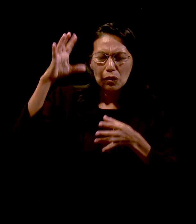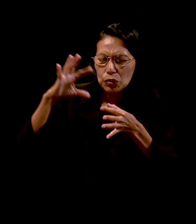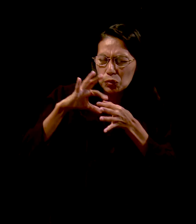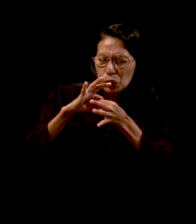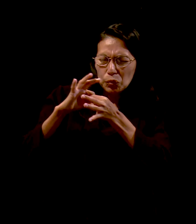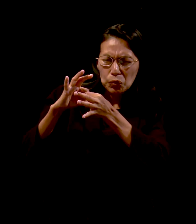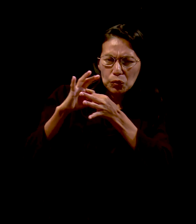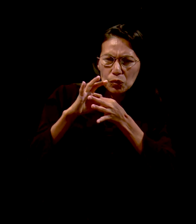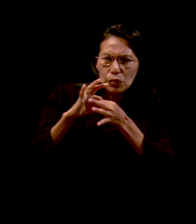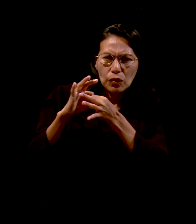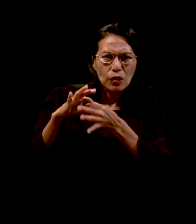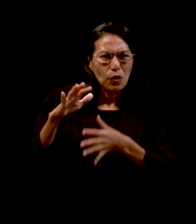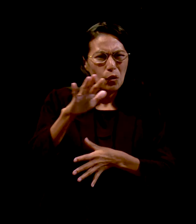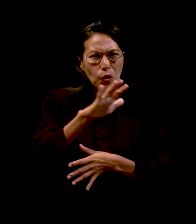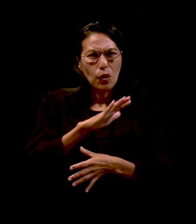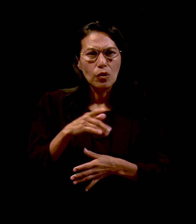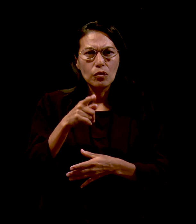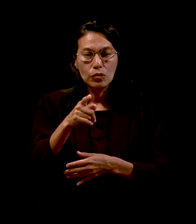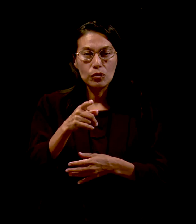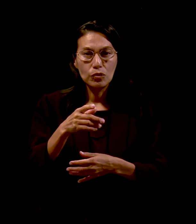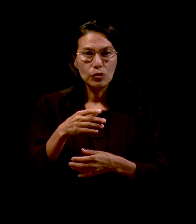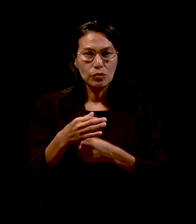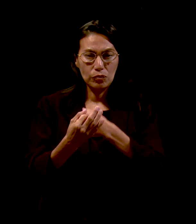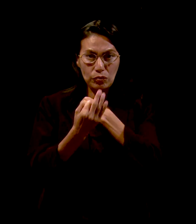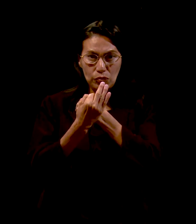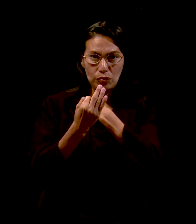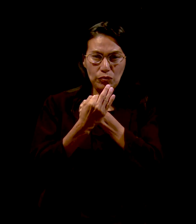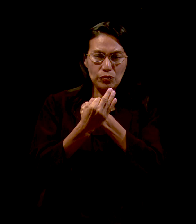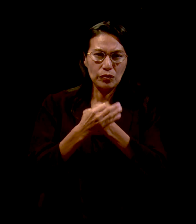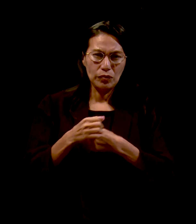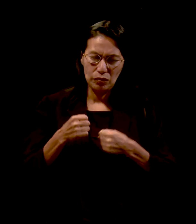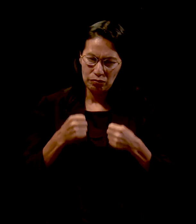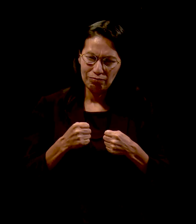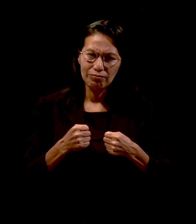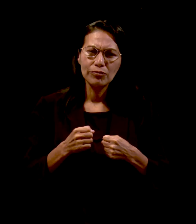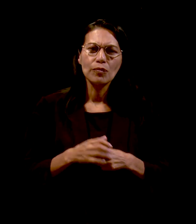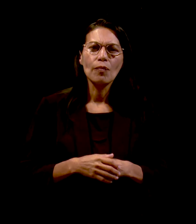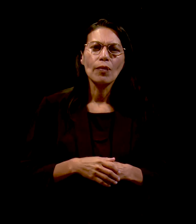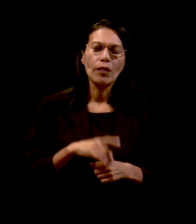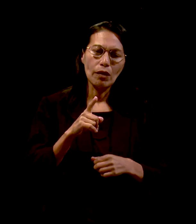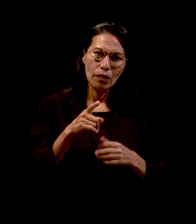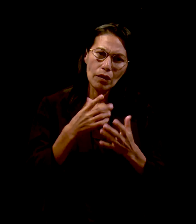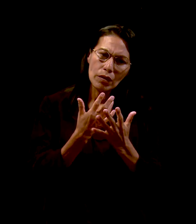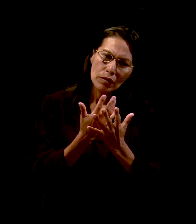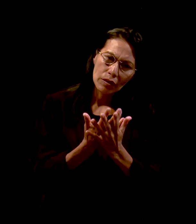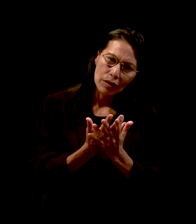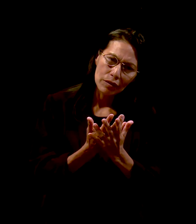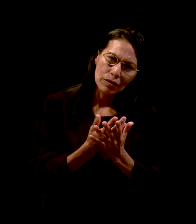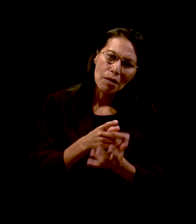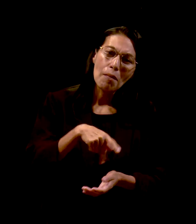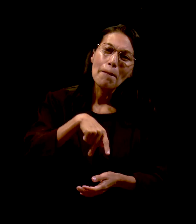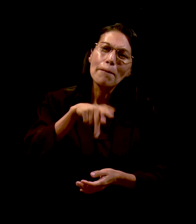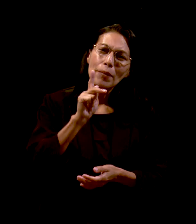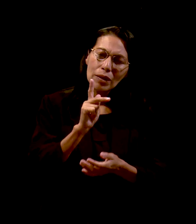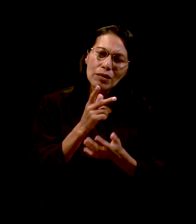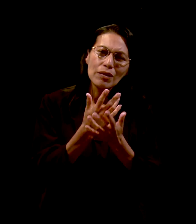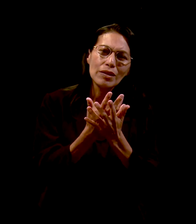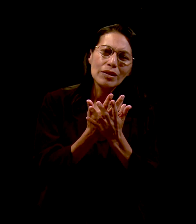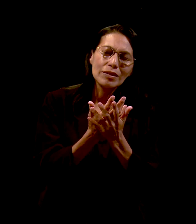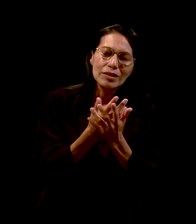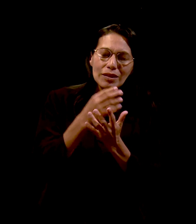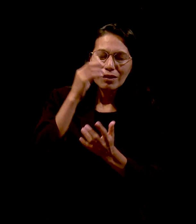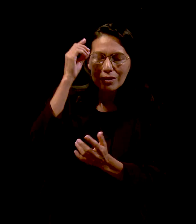y todo lo necesario por subir tu sistema inmune descansa pero sobre todo